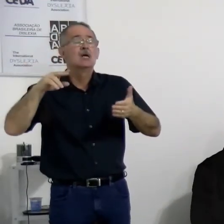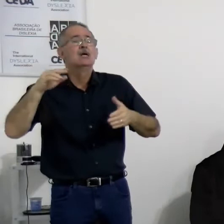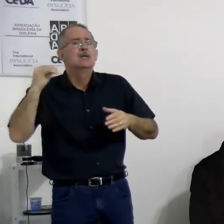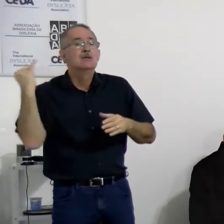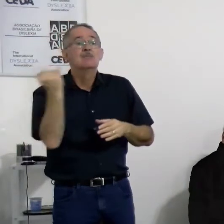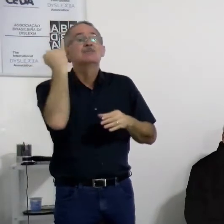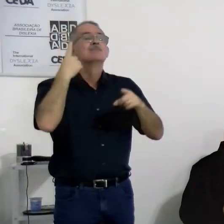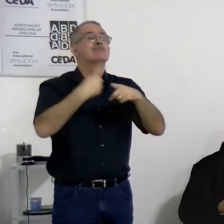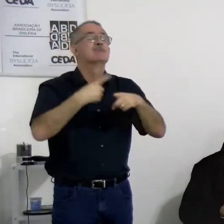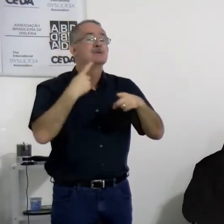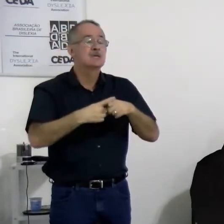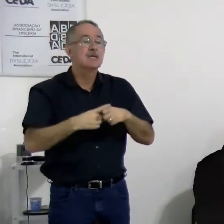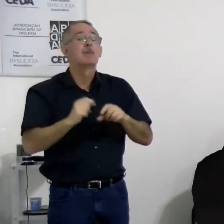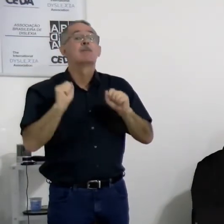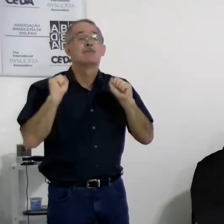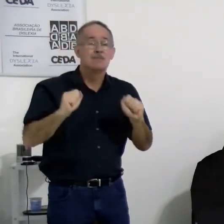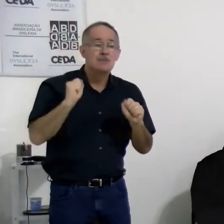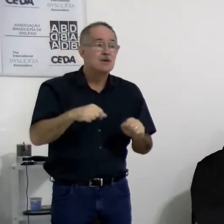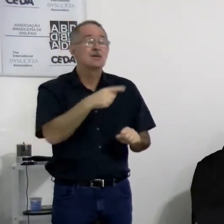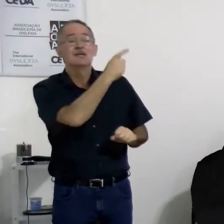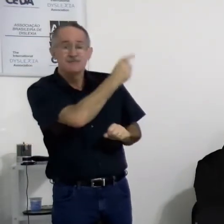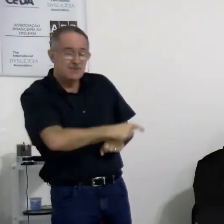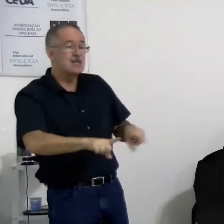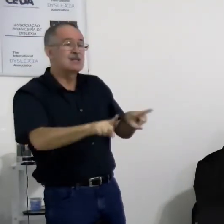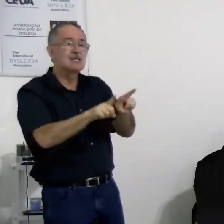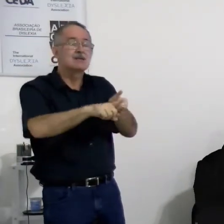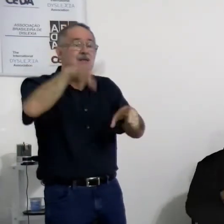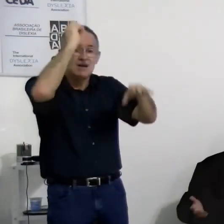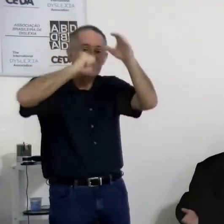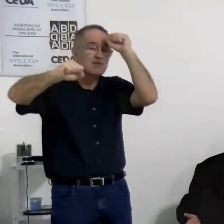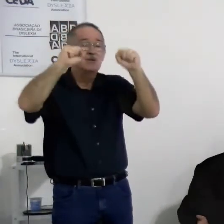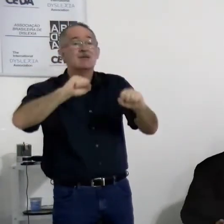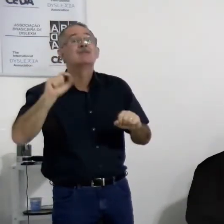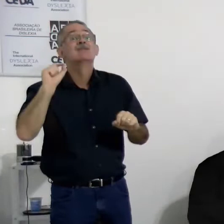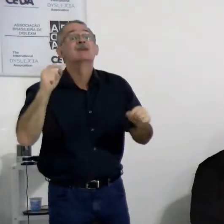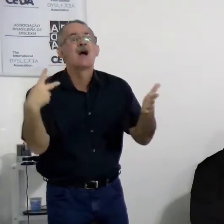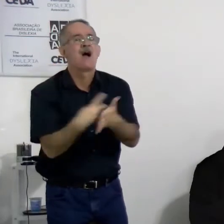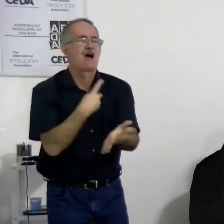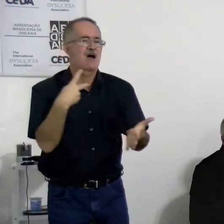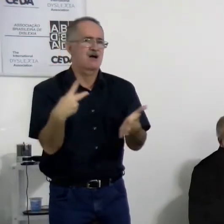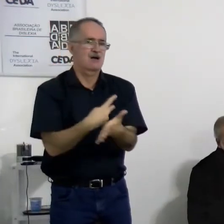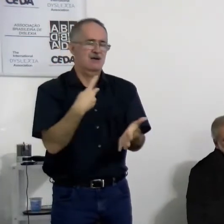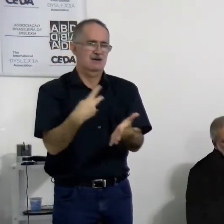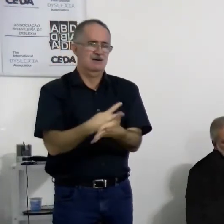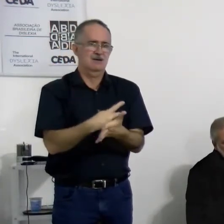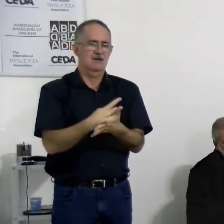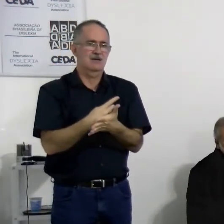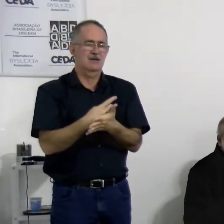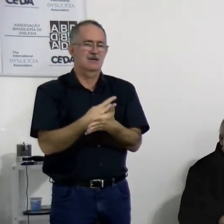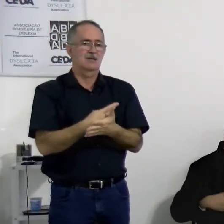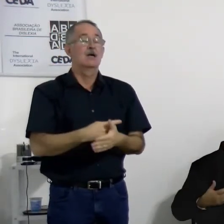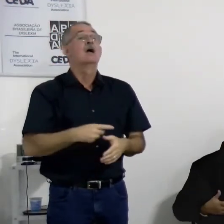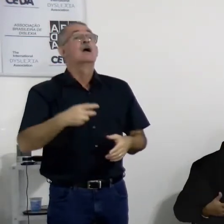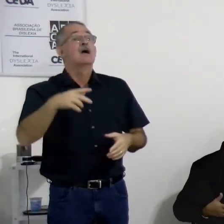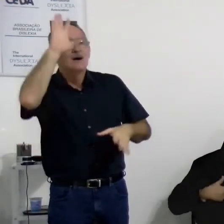intensa que possibilitou com que ele aprendesse tudo aquilo que não devia ser feito com esses